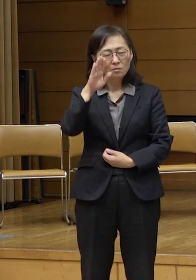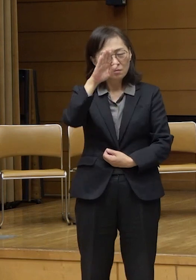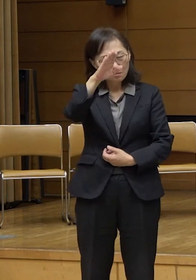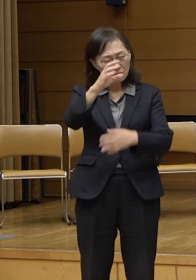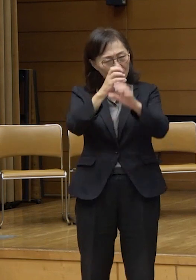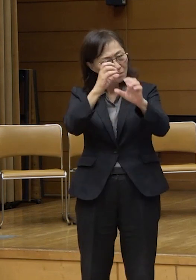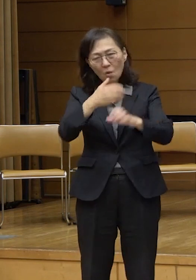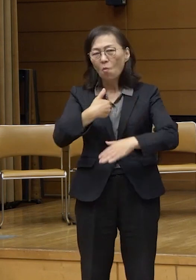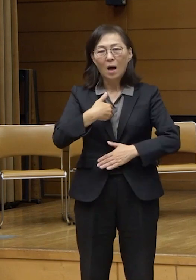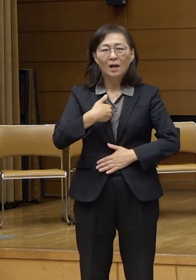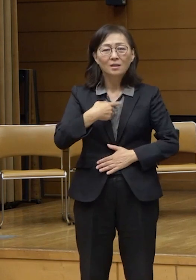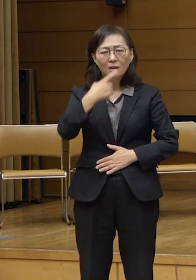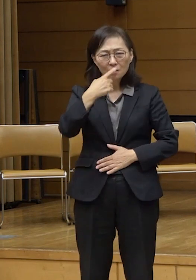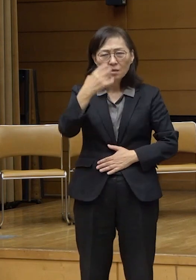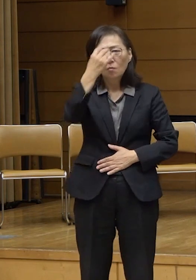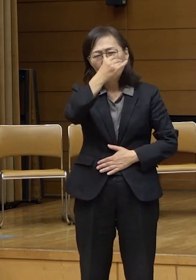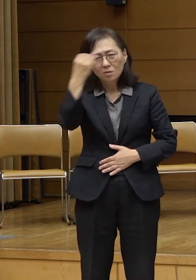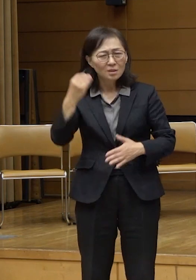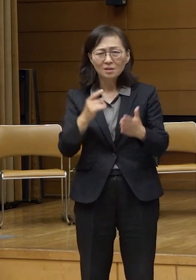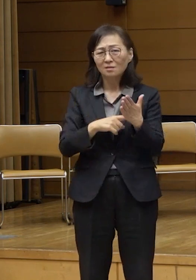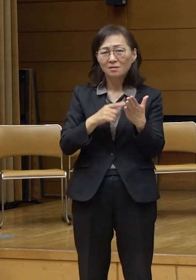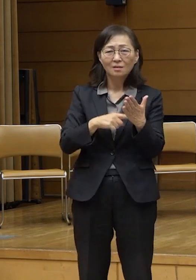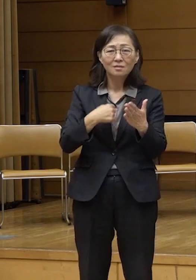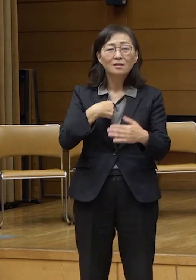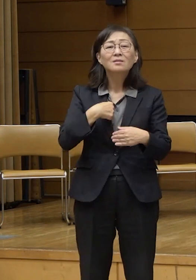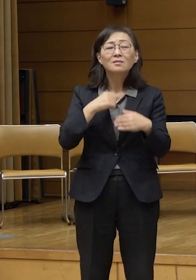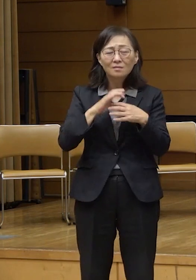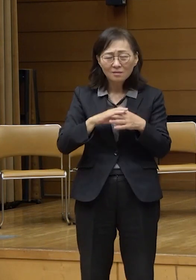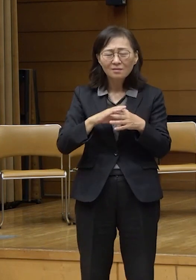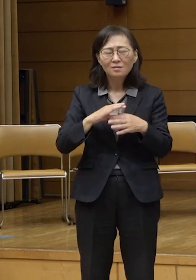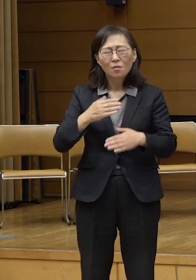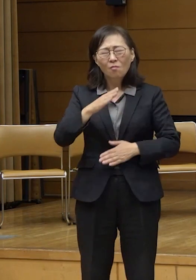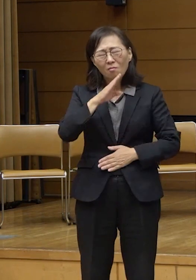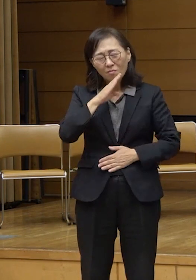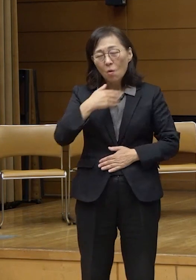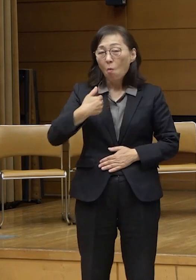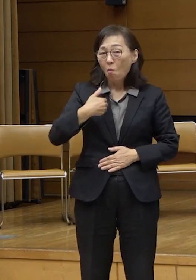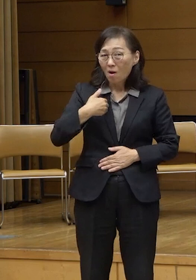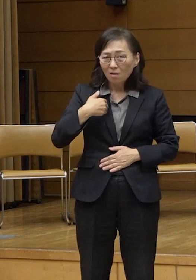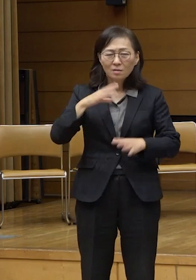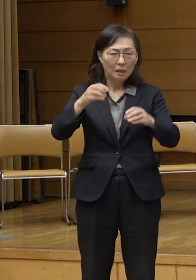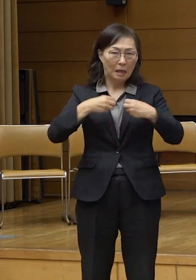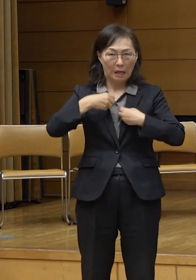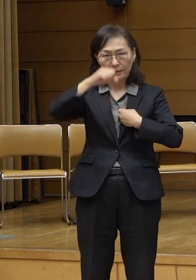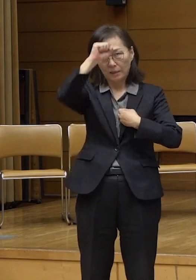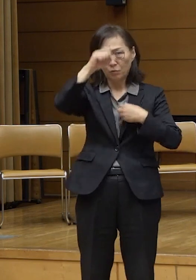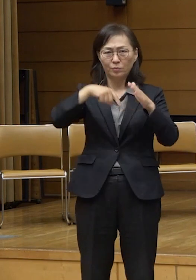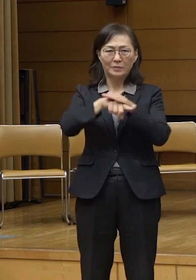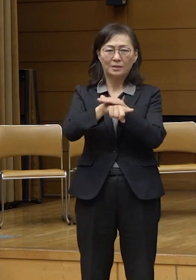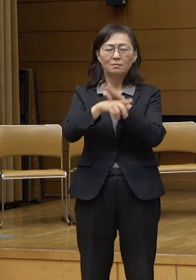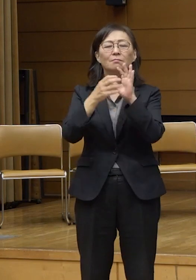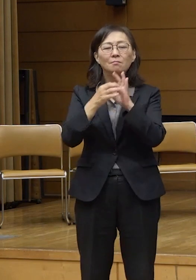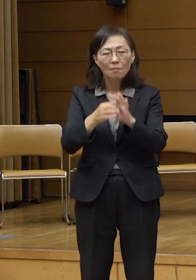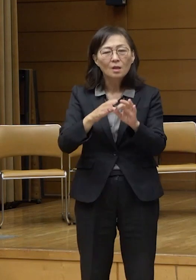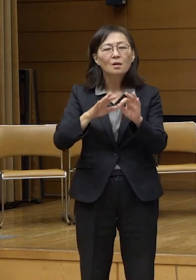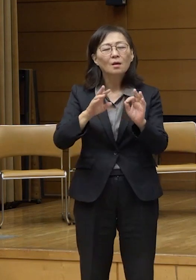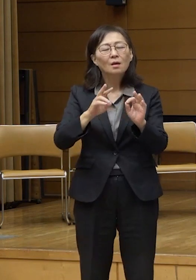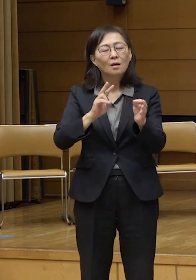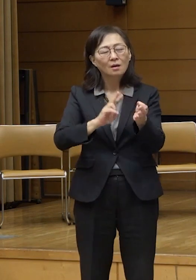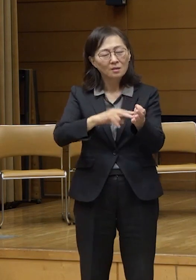、我々の知識がやっぱりすごく少ない、感染症でありますので、まだまだ先生方にはお世話にならなければならないと思います。